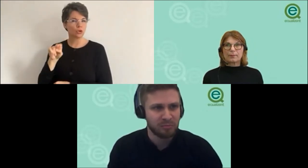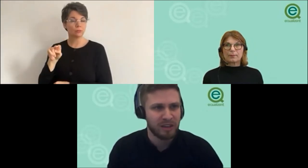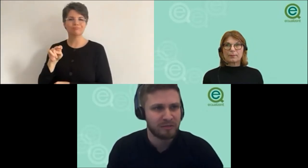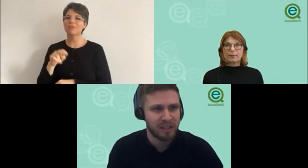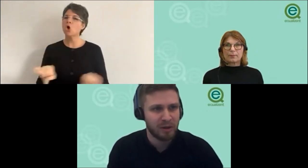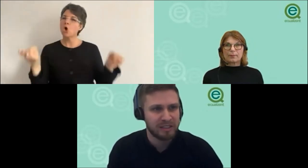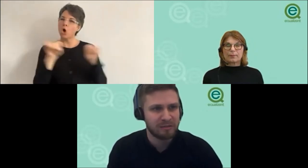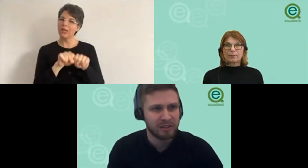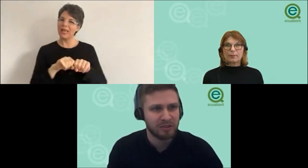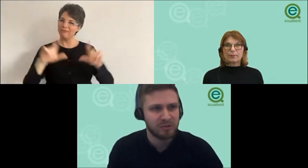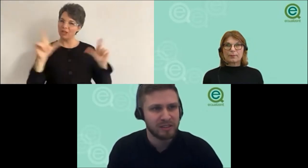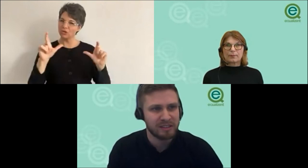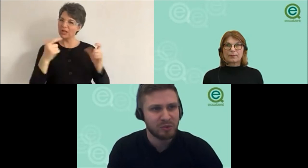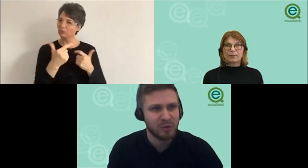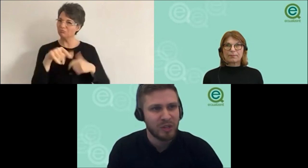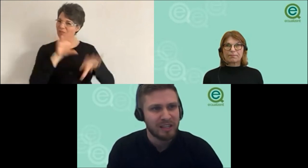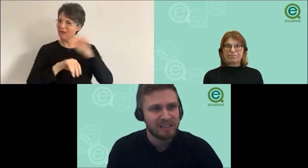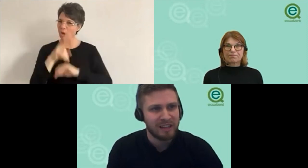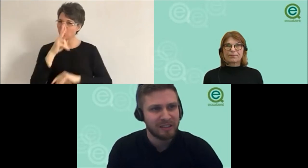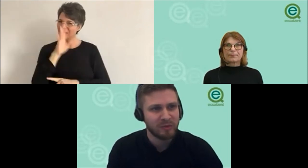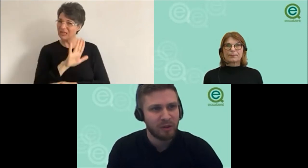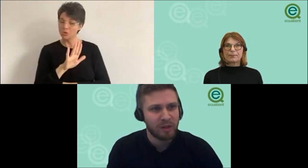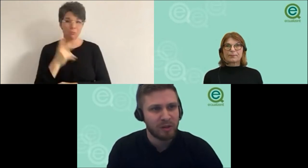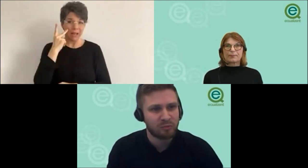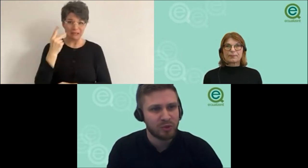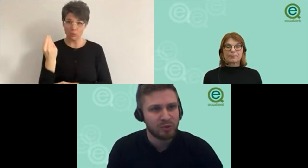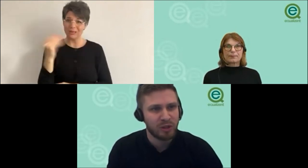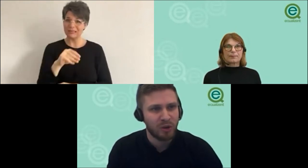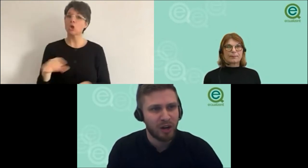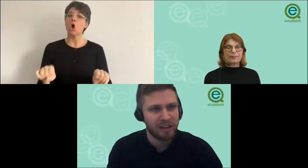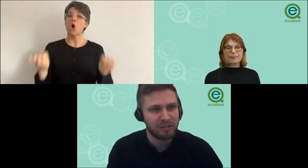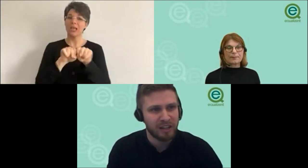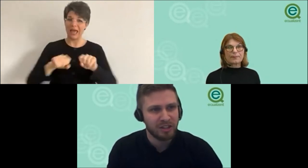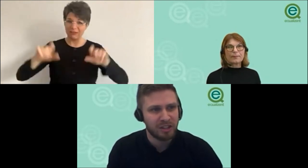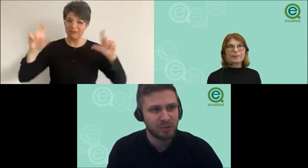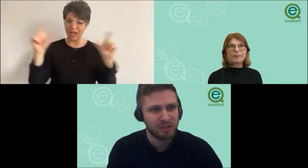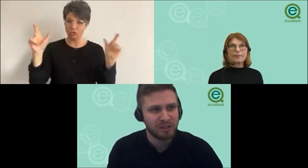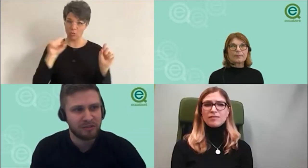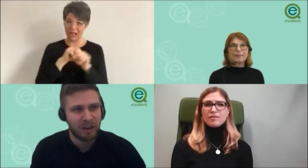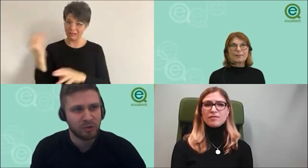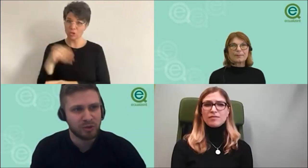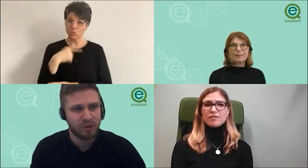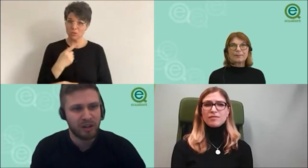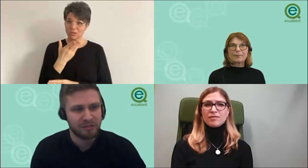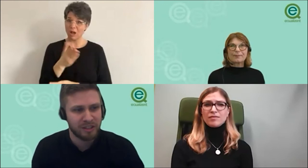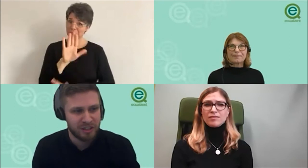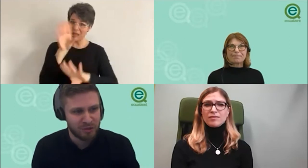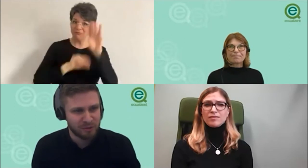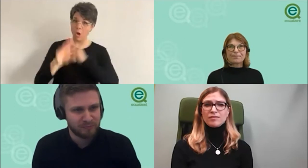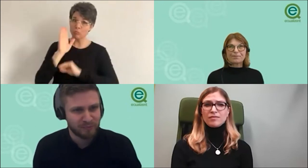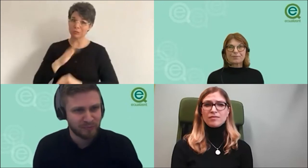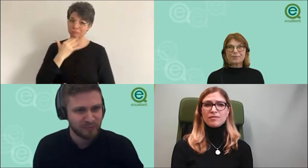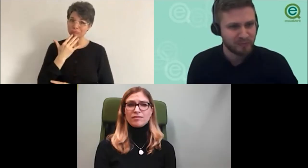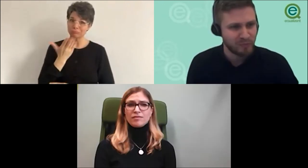Online-Veranstaltungen gemacht? Vielleicht, Patti, magst du was dazu sagen, bezüglich Online-Veranstaltungen und Erfahrungen mit